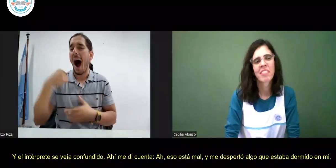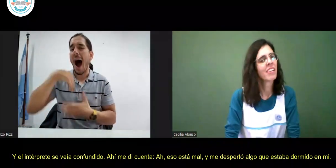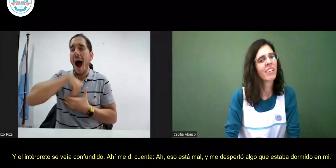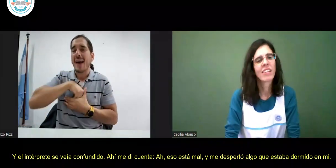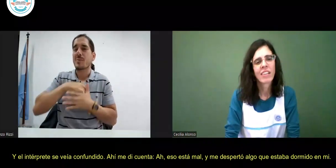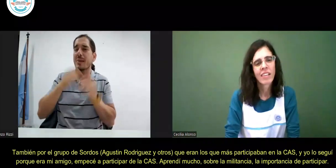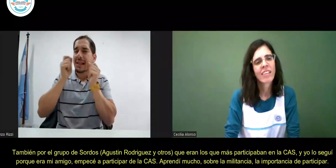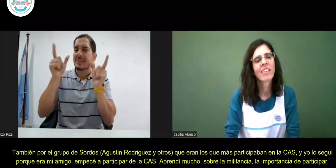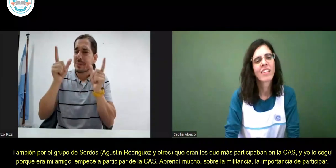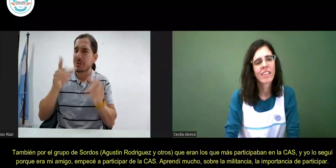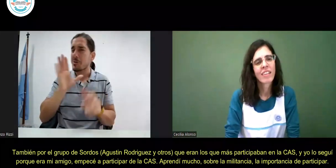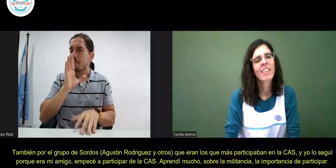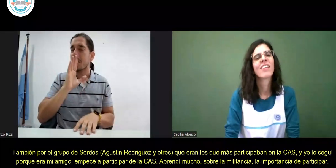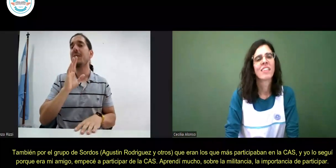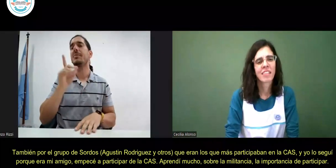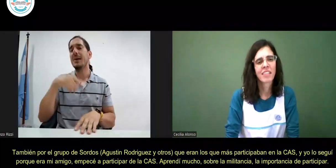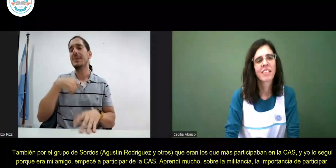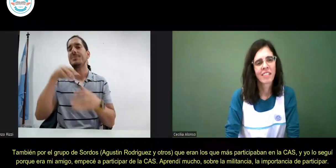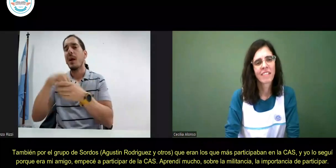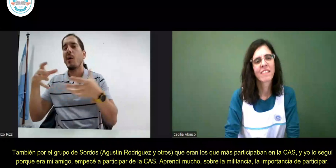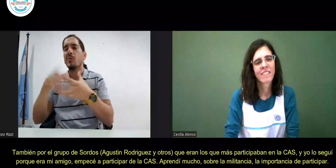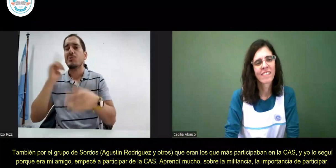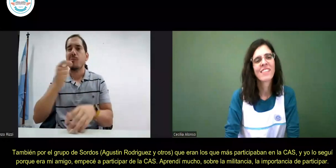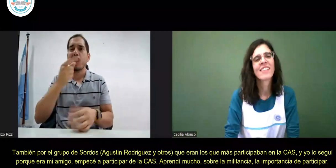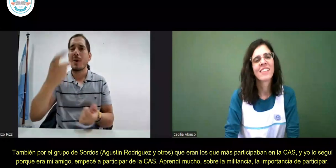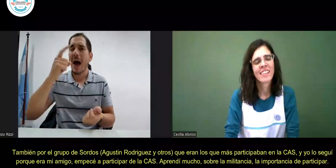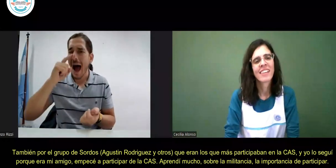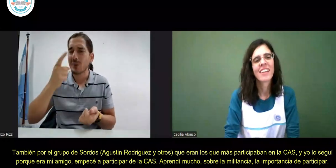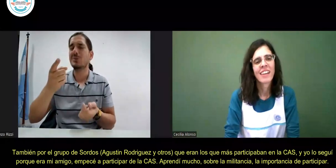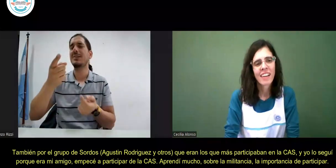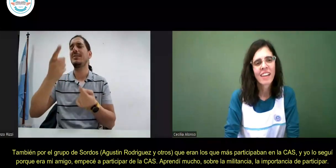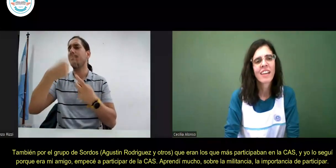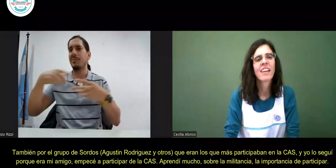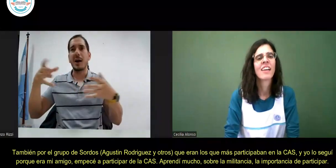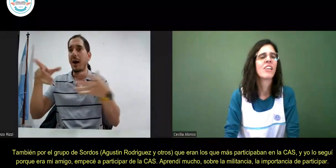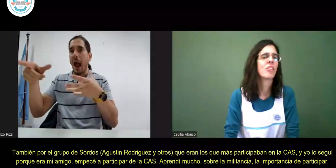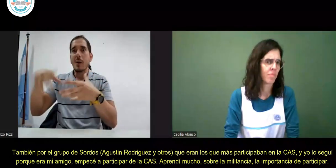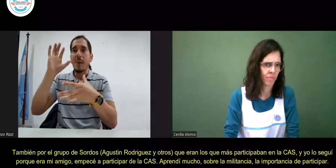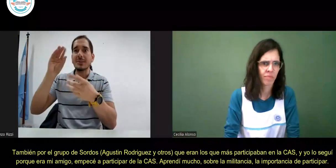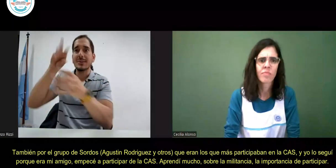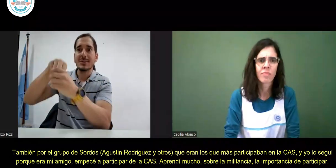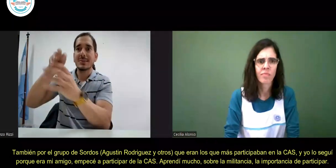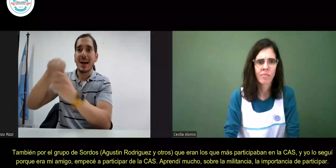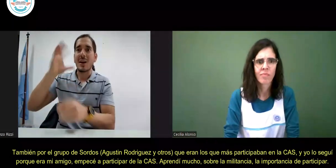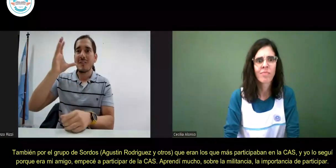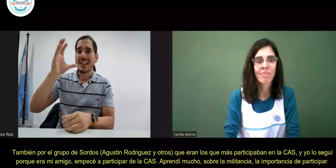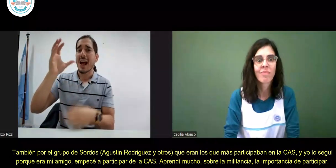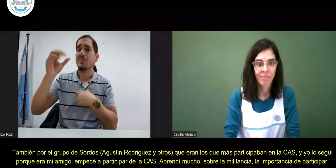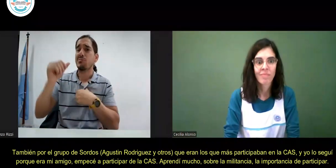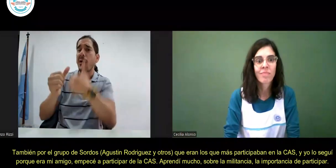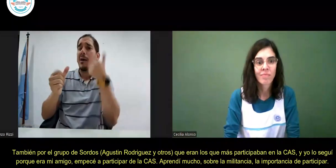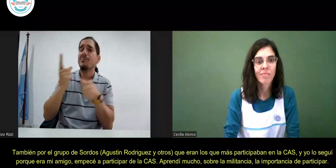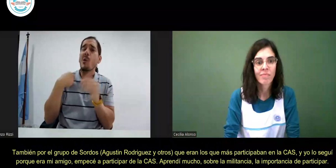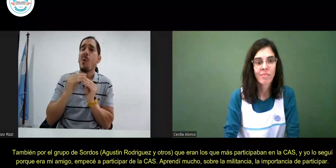Ahí me di cuenta, ah, eso está mal. Y me despertó algo que estaba dormido en mí. También por el grupo de sordos, Agustín Rodríguez y otros, que eran los que